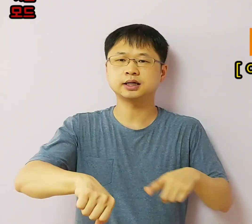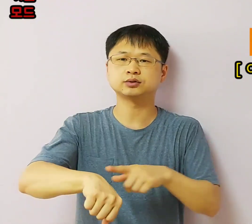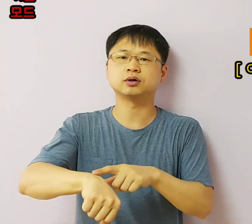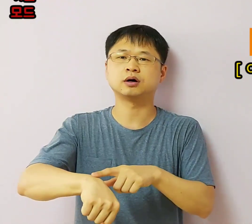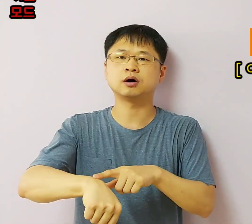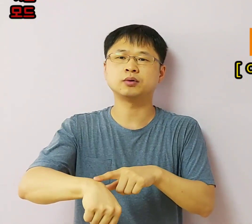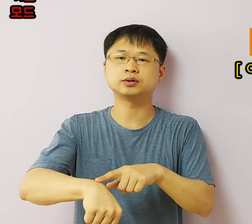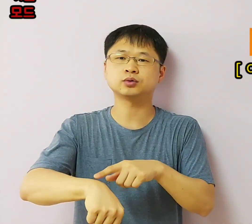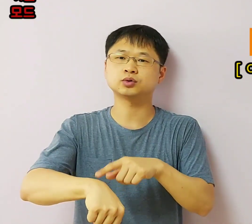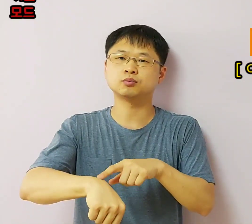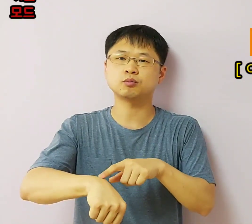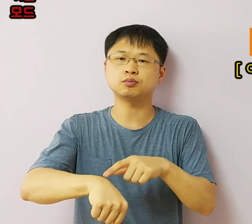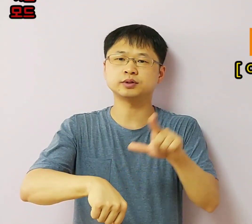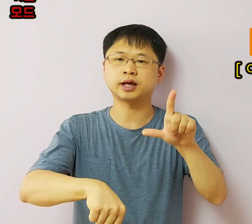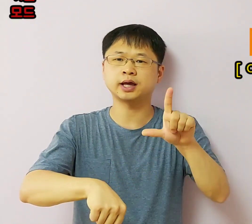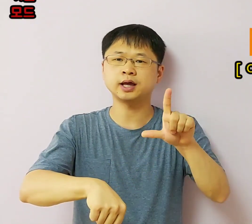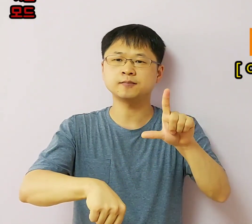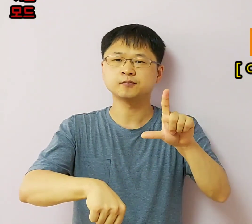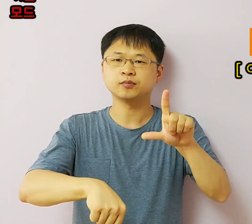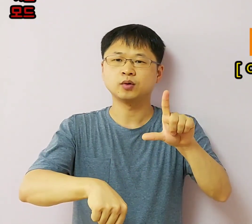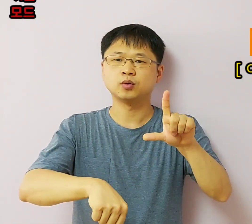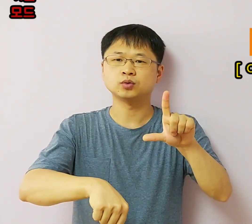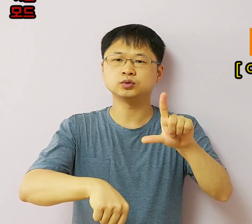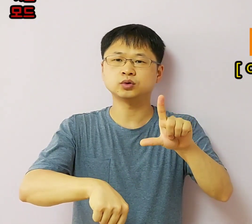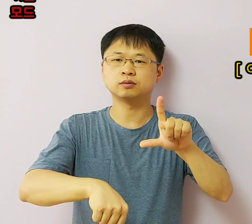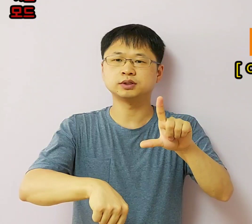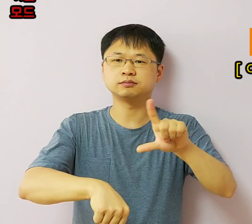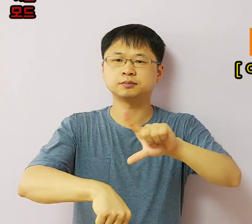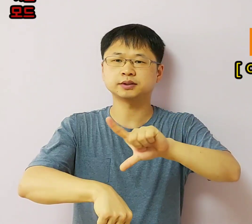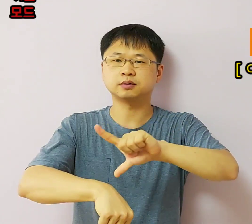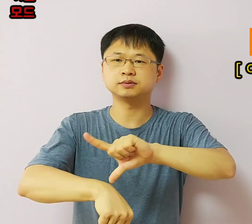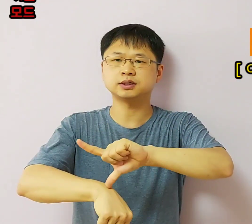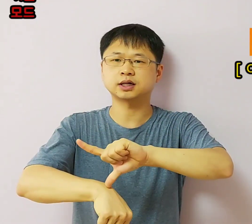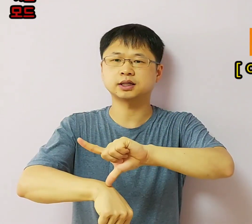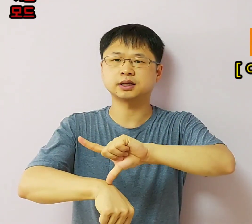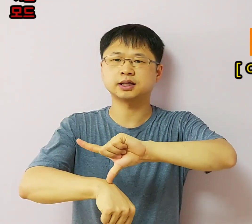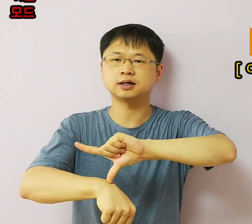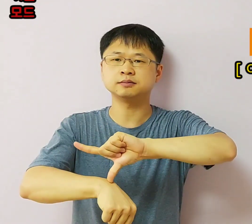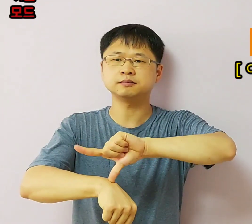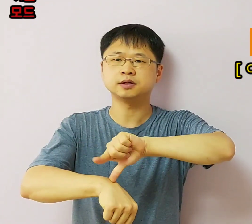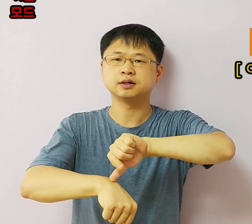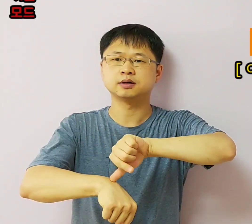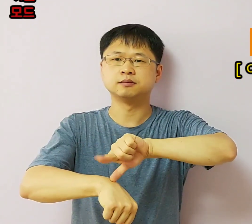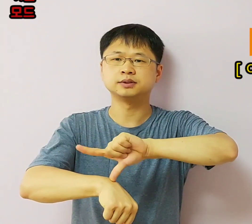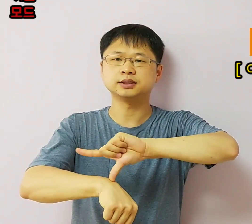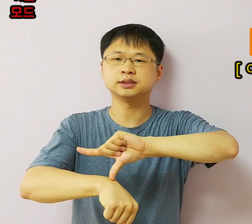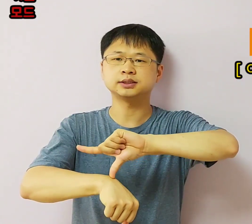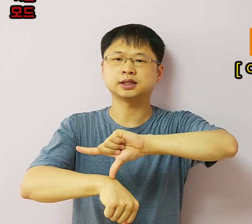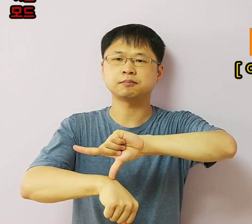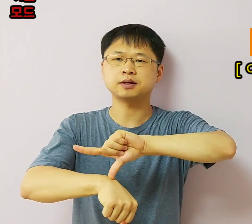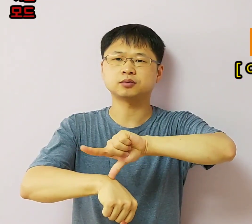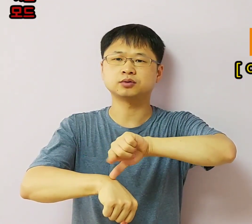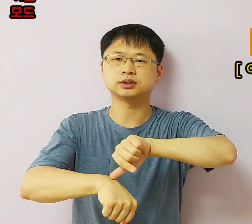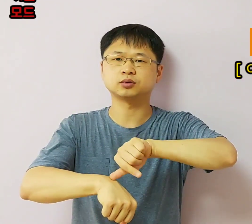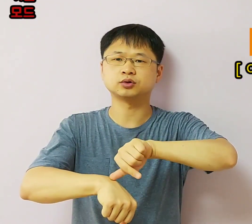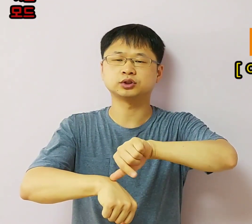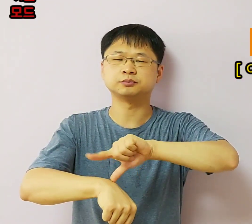시간이란 수어, 왼쪽 손목 부분에 오른손 엄지검지 펴서 엄지를 갖다 댄 다음 검지는 시계바늘 돌듯이